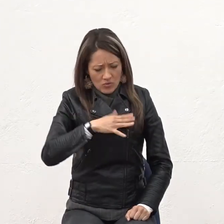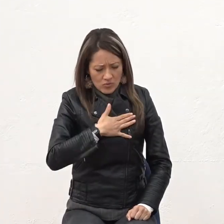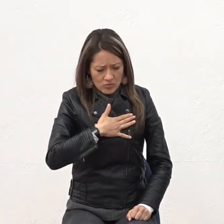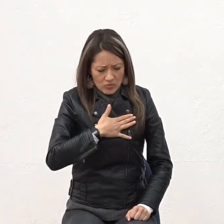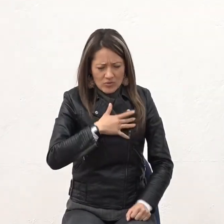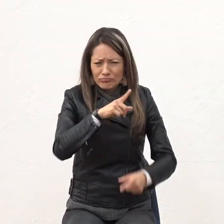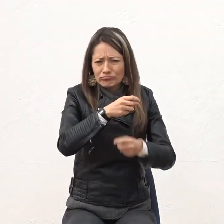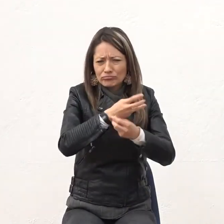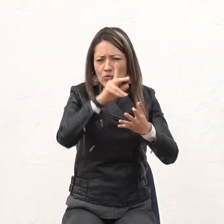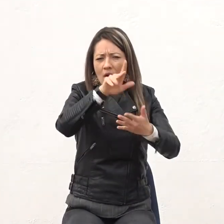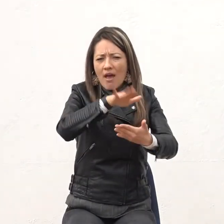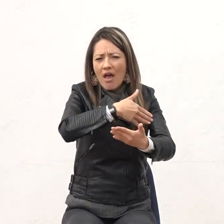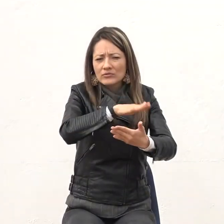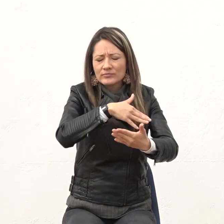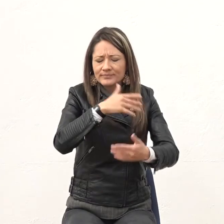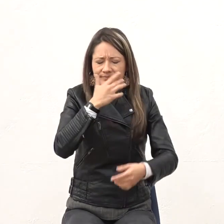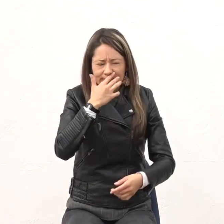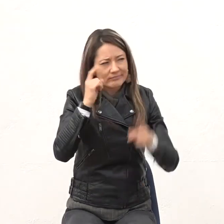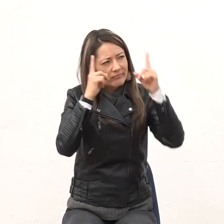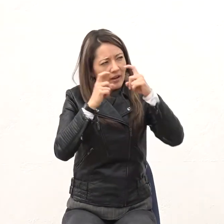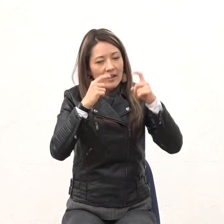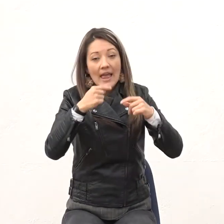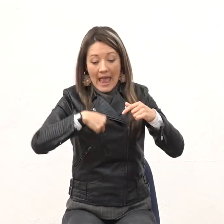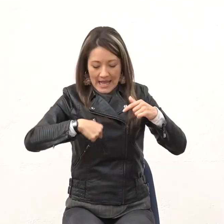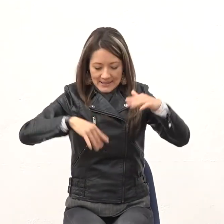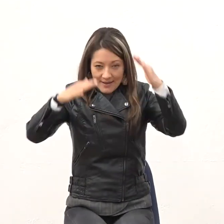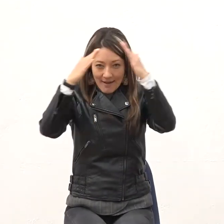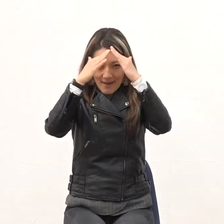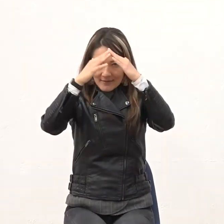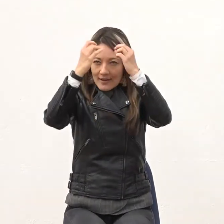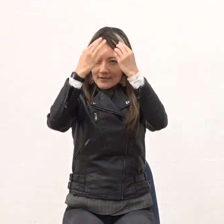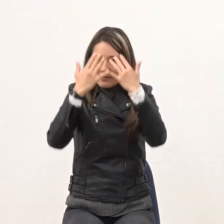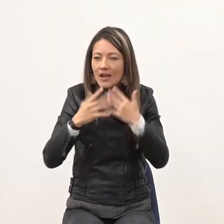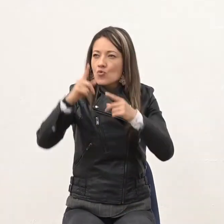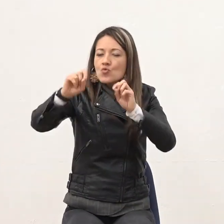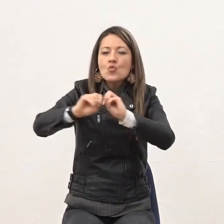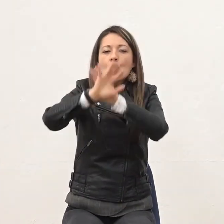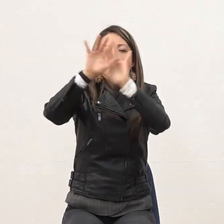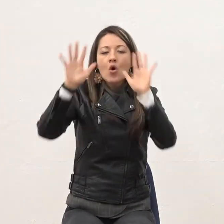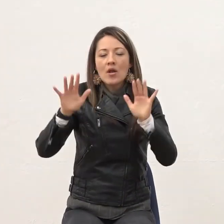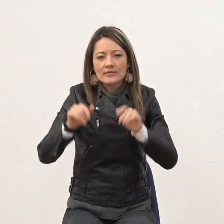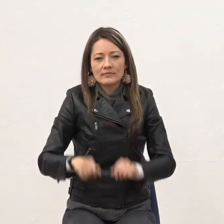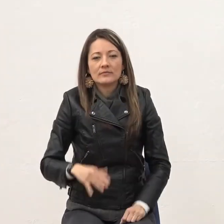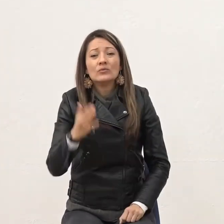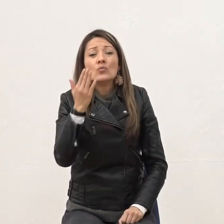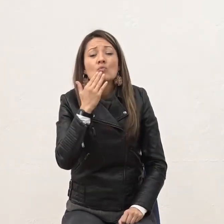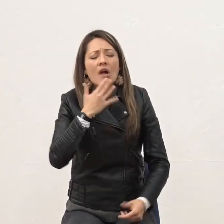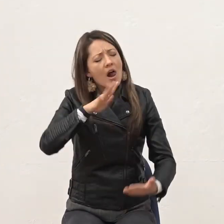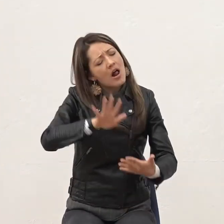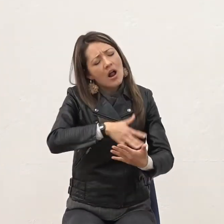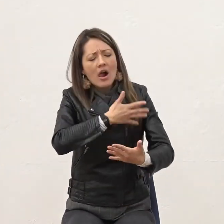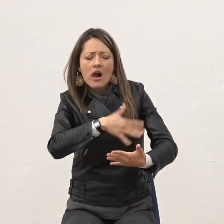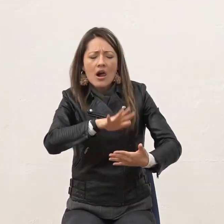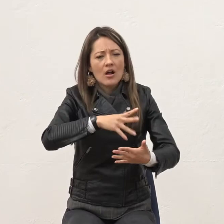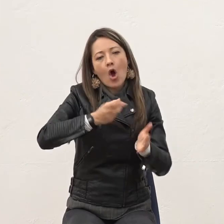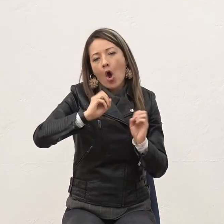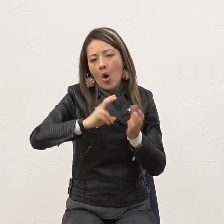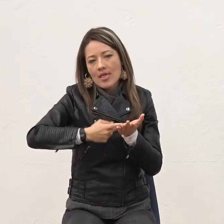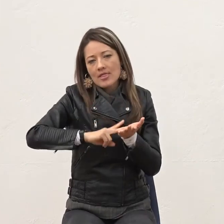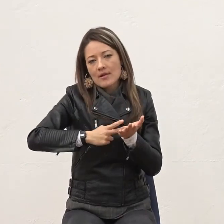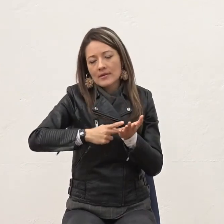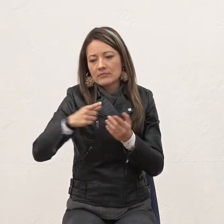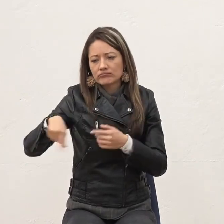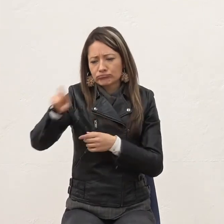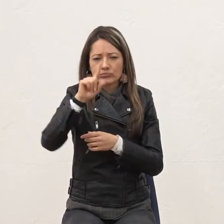de esto hay una canción, ¿no? Que esta casa sea llena de tu gloria. Y cuando la cantamos o la interpretamos para